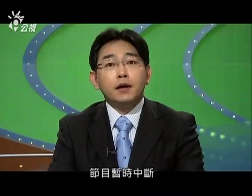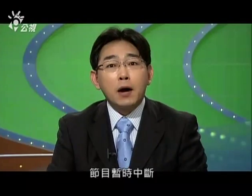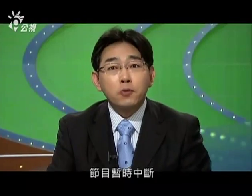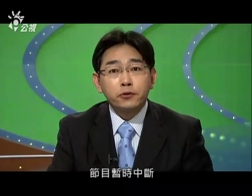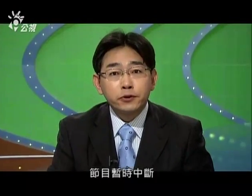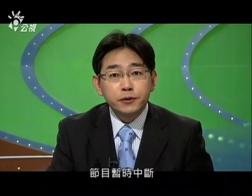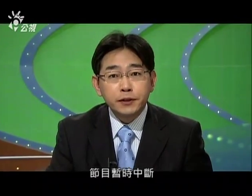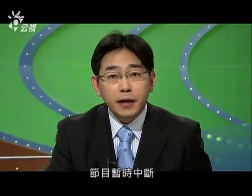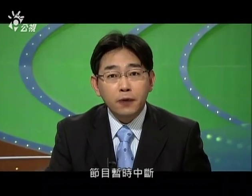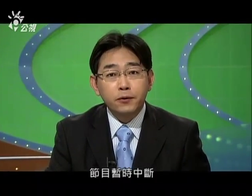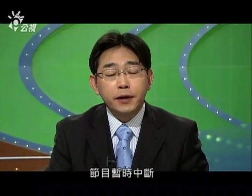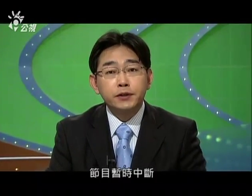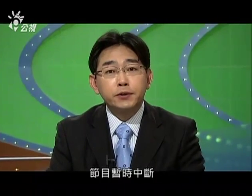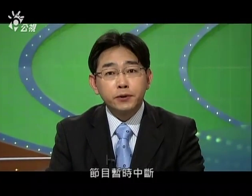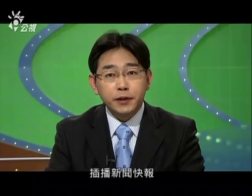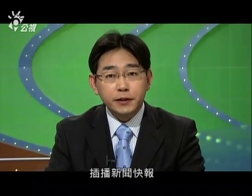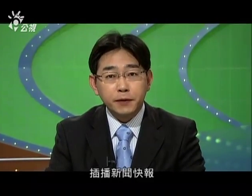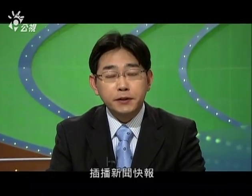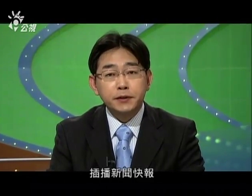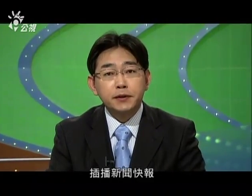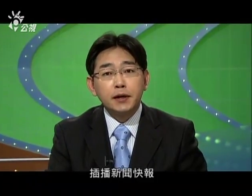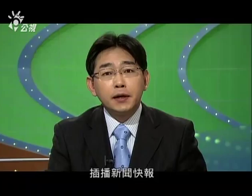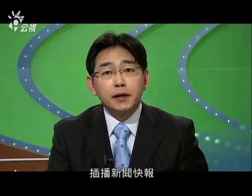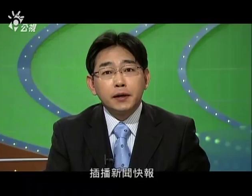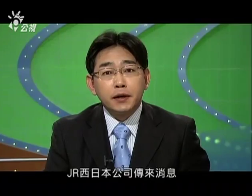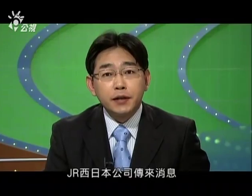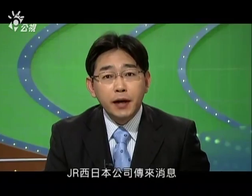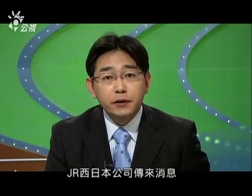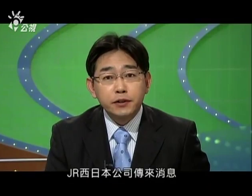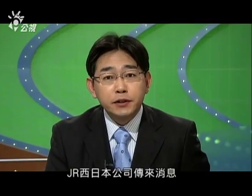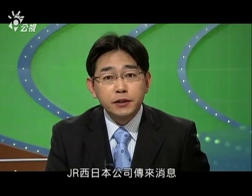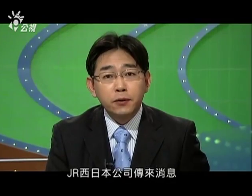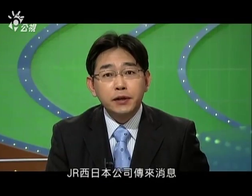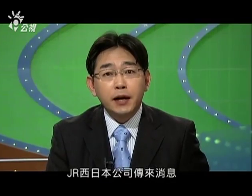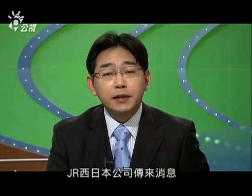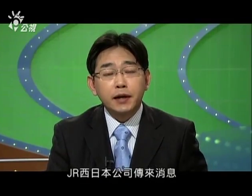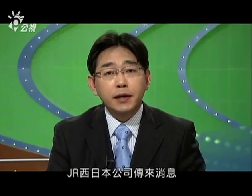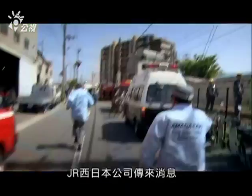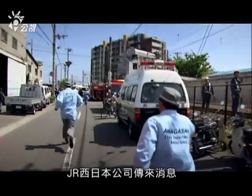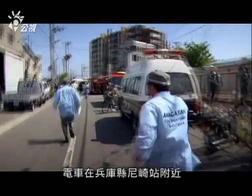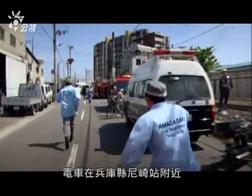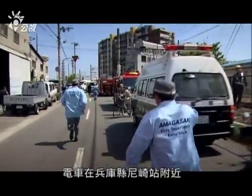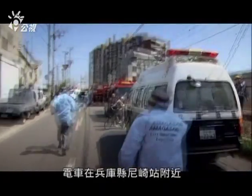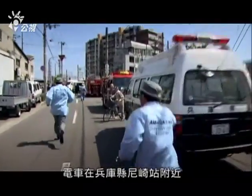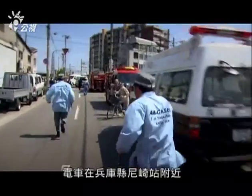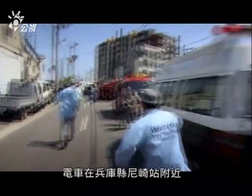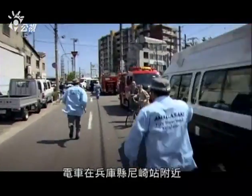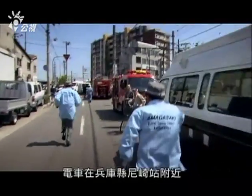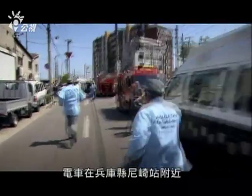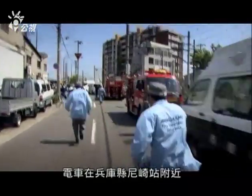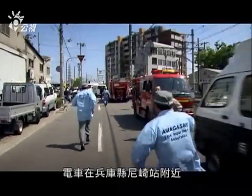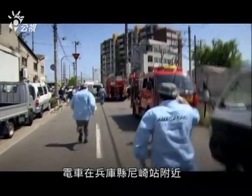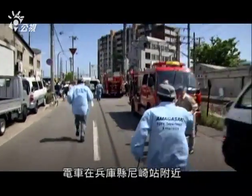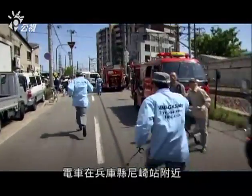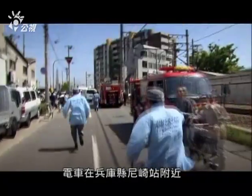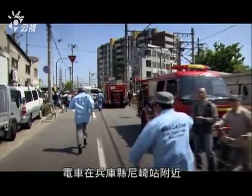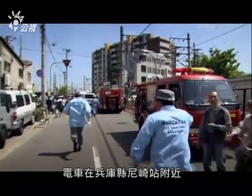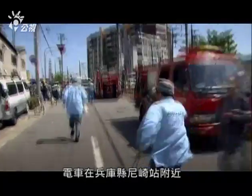番組の途中ですが、ここでニュースをお伝えします。 JR 西日本に入った連絡によりますと、25分ほど前になりますが、兵庫